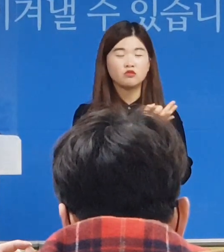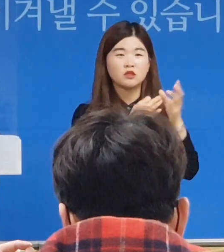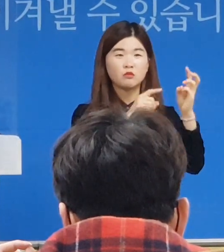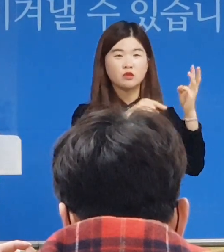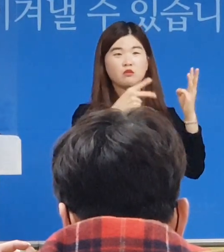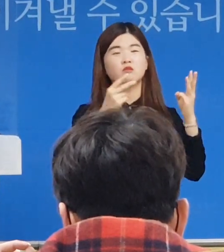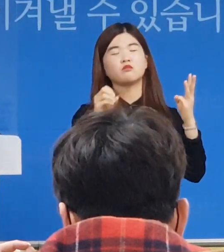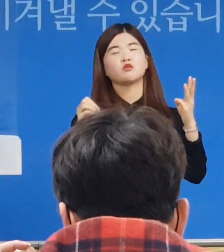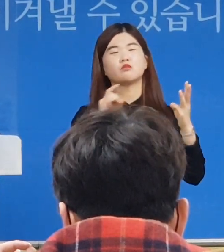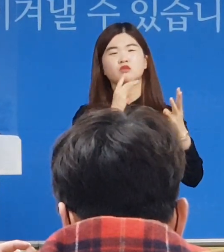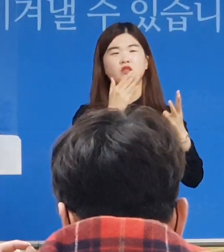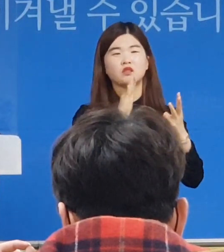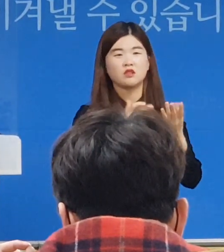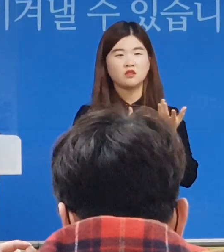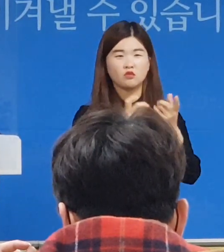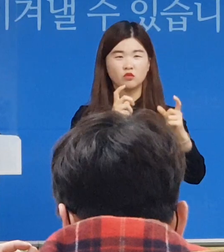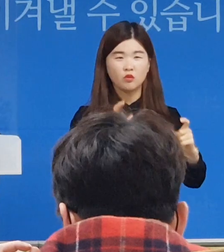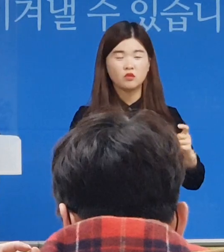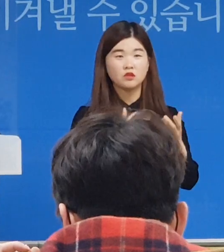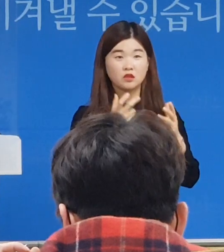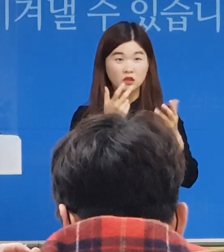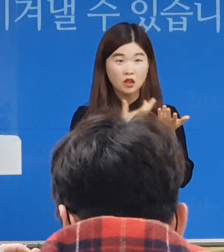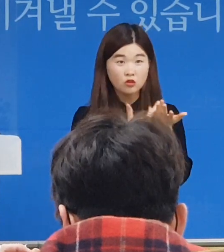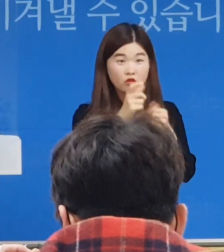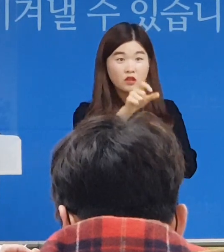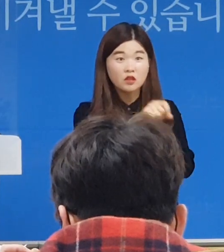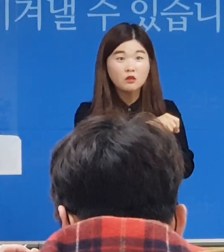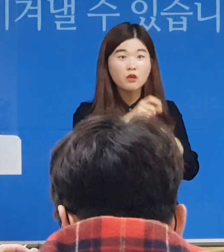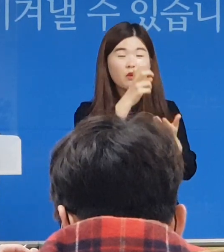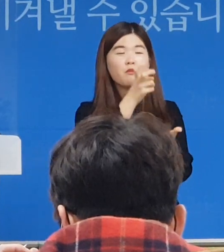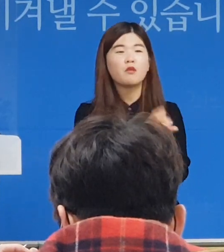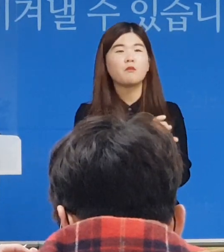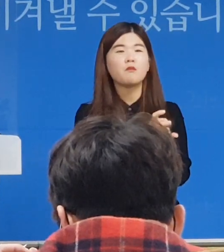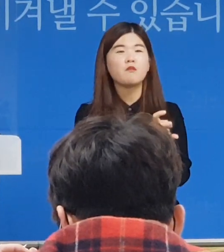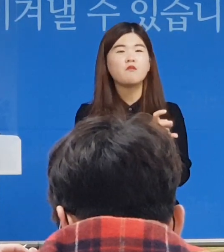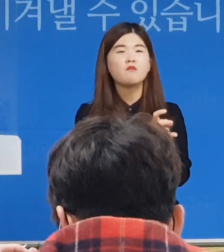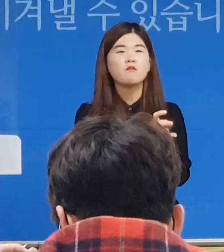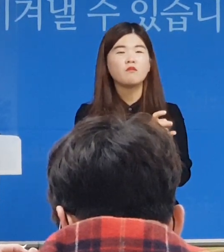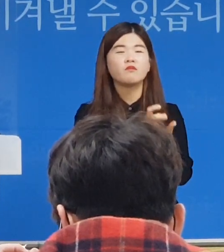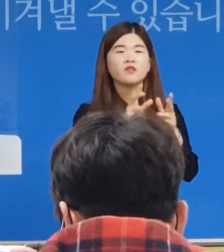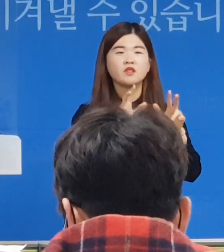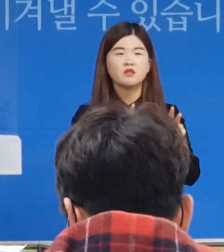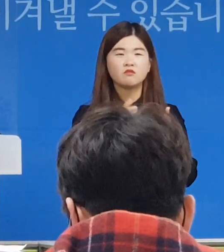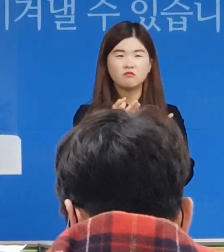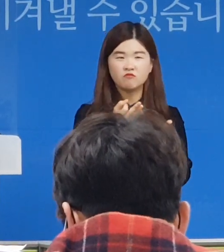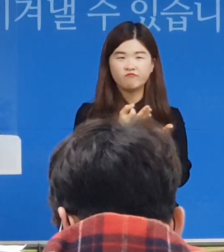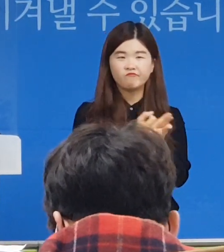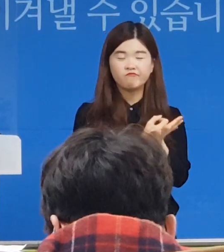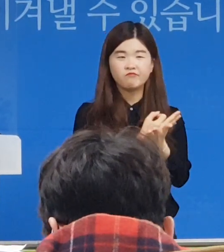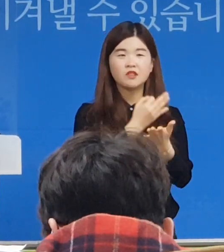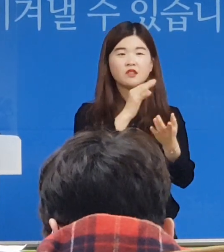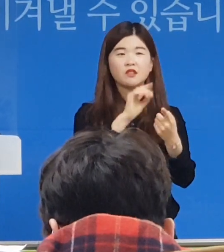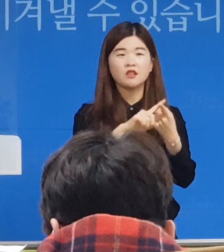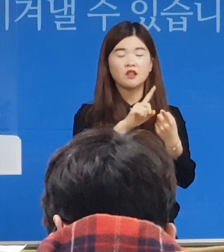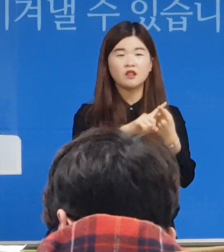불구하고 제주도는 제주특별법의 특례규정을 활용해서 도세전출률을 지난